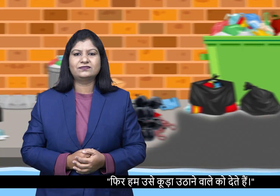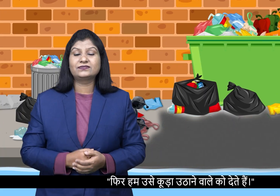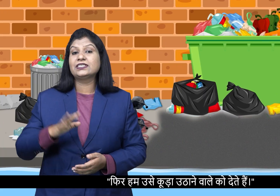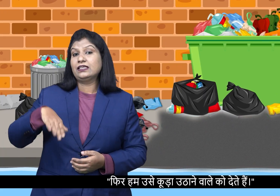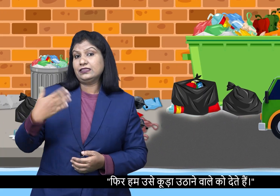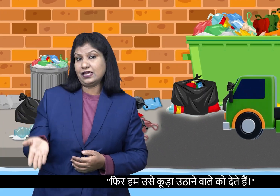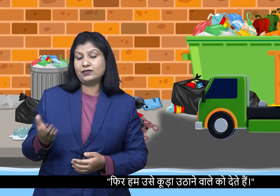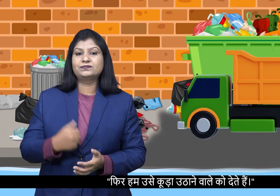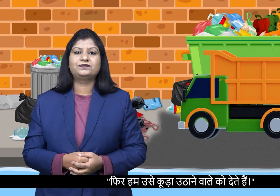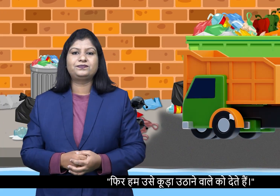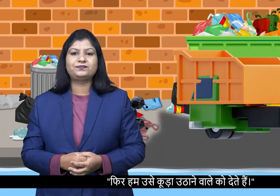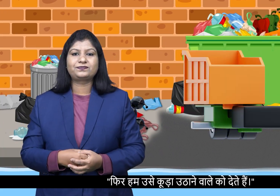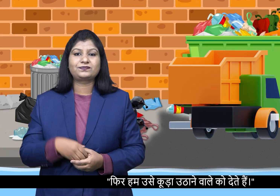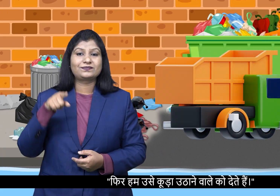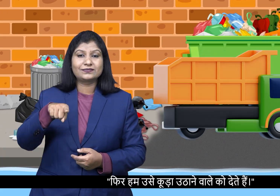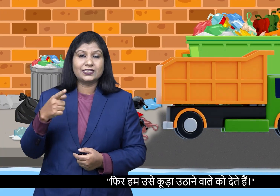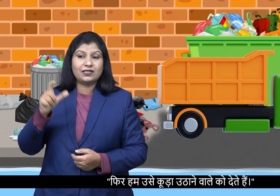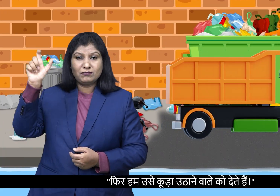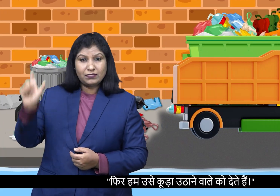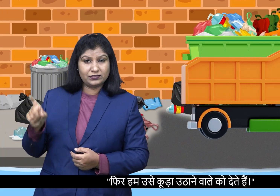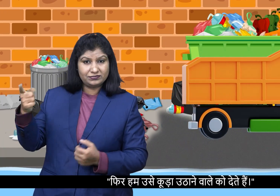फिर हम उस कूड़ा उठाने वाले को देते हैं।